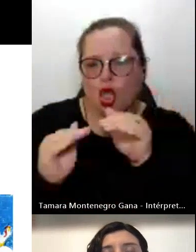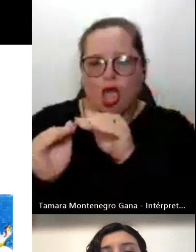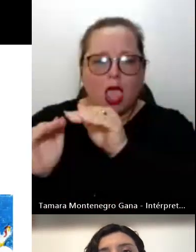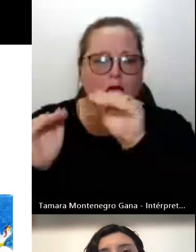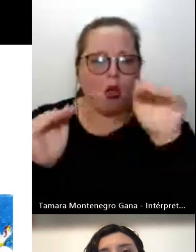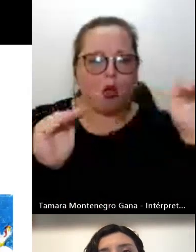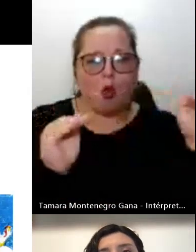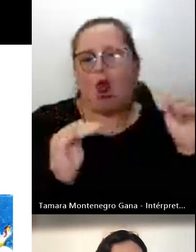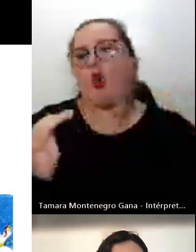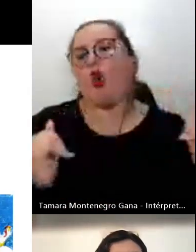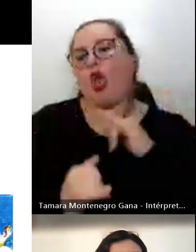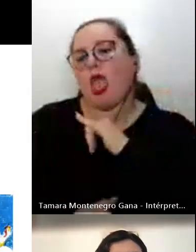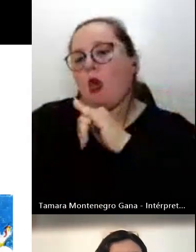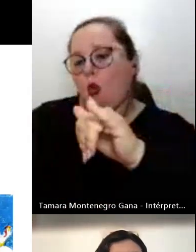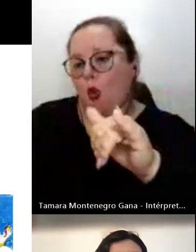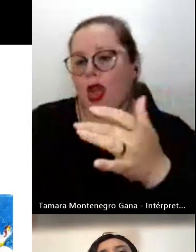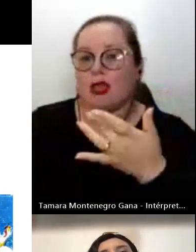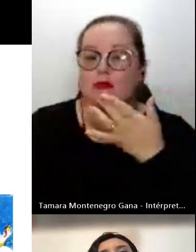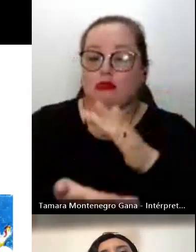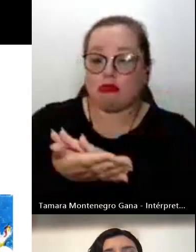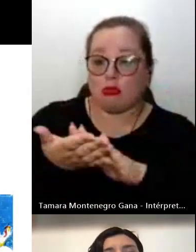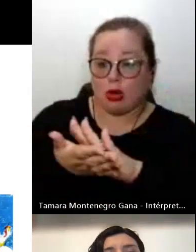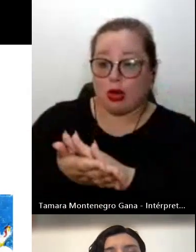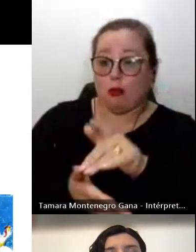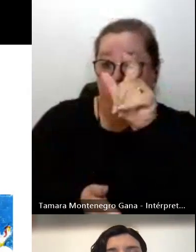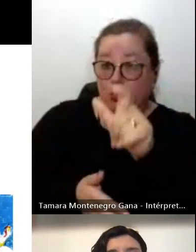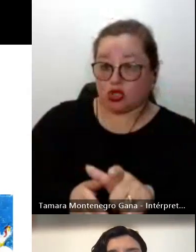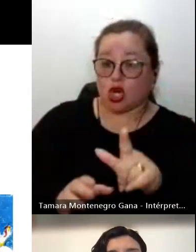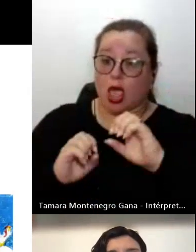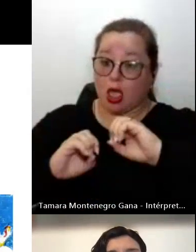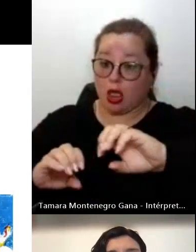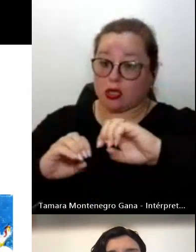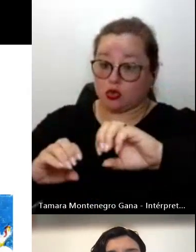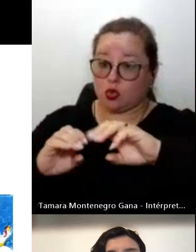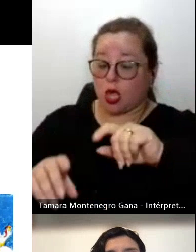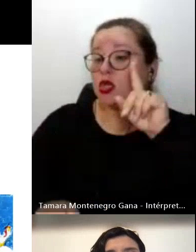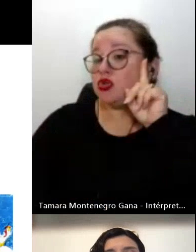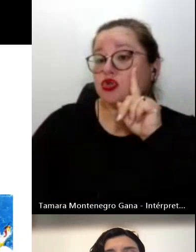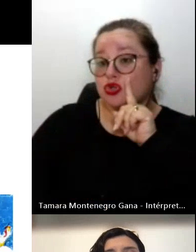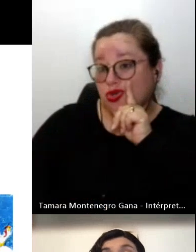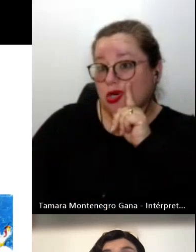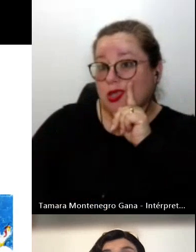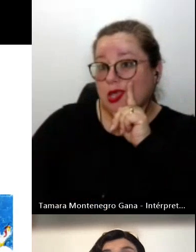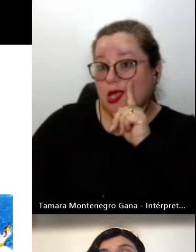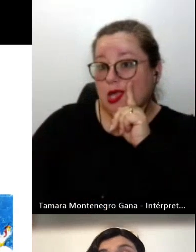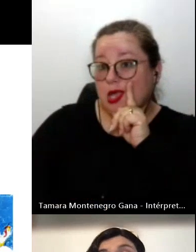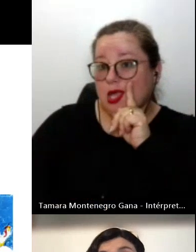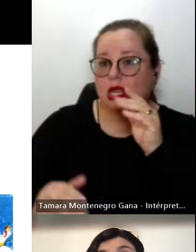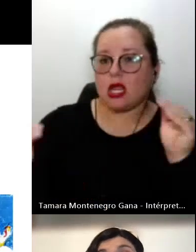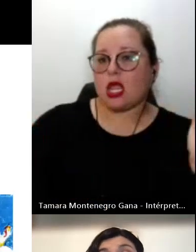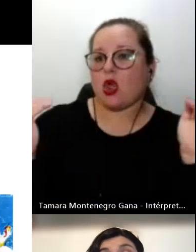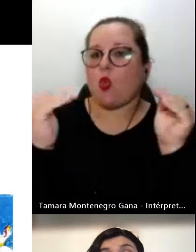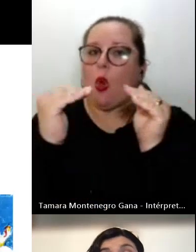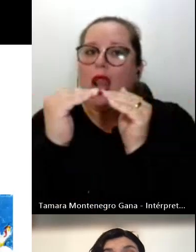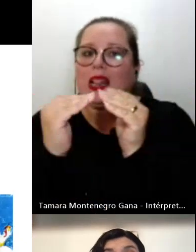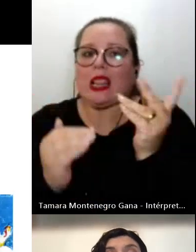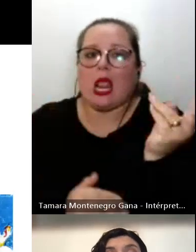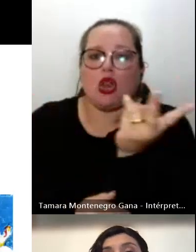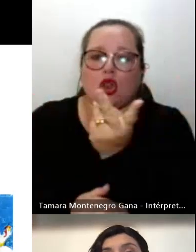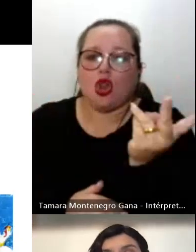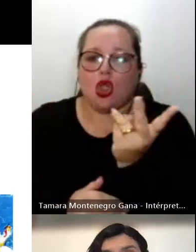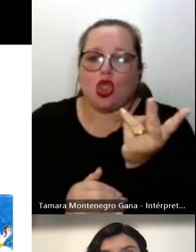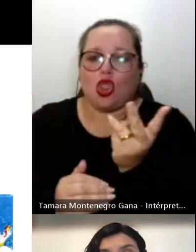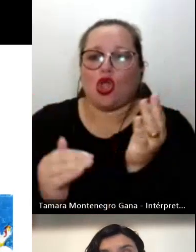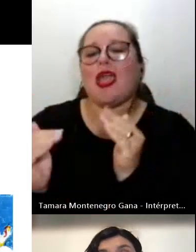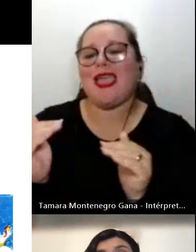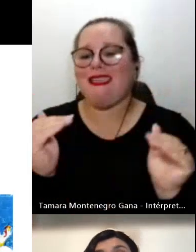sentido? En que los educadores sordos se posicionan en igualdad, en una posición de equidad